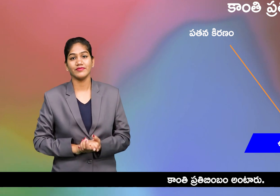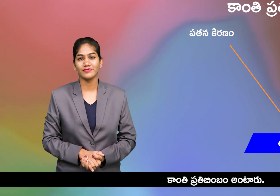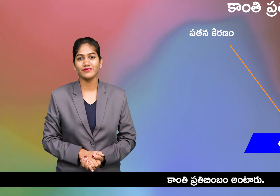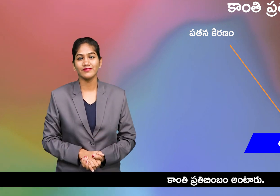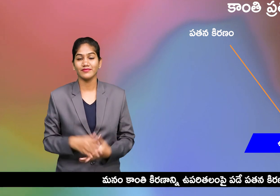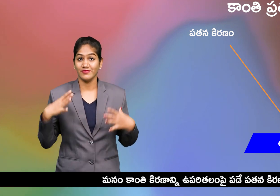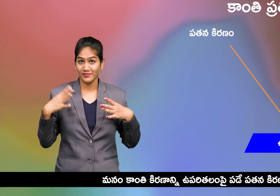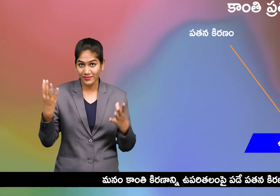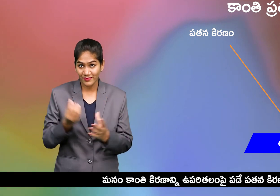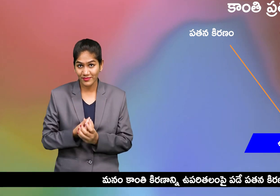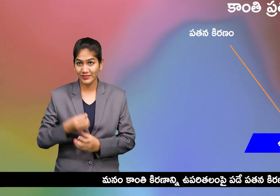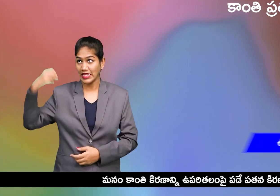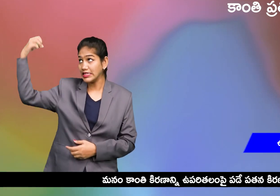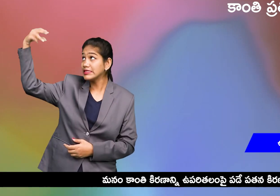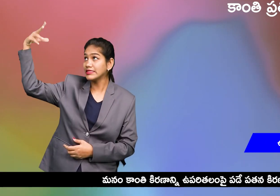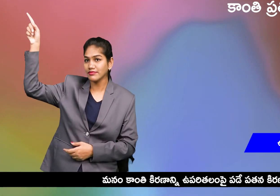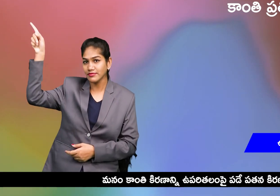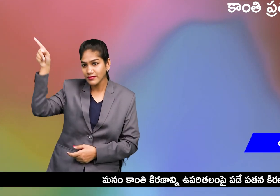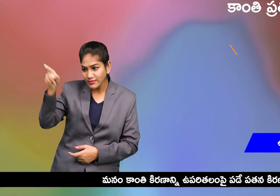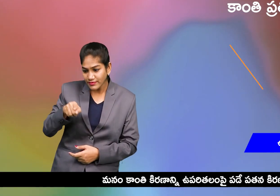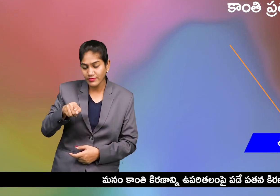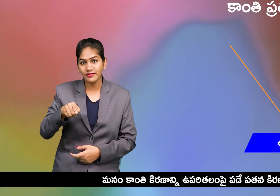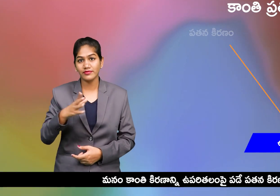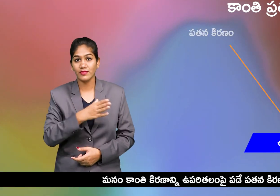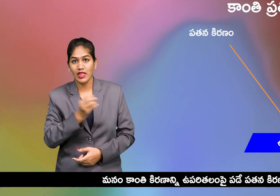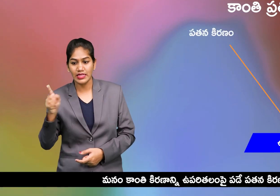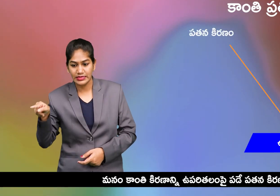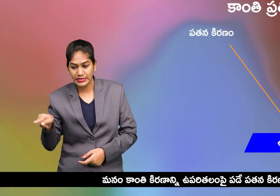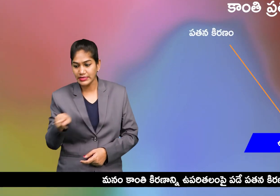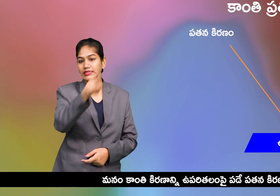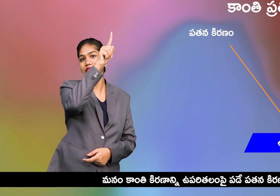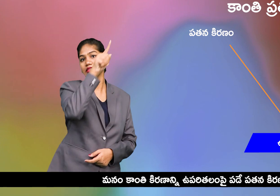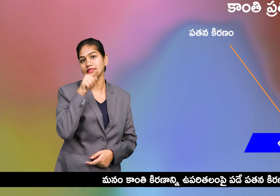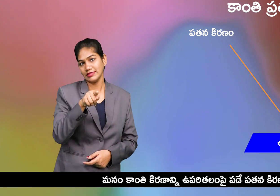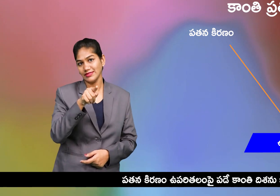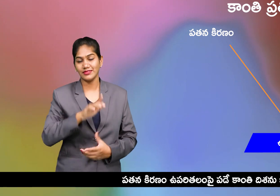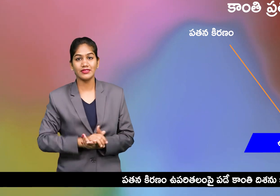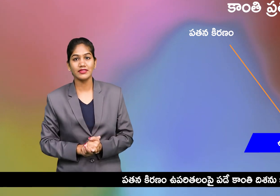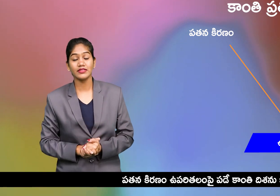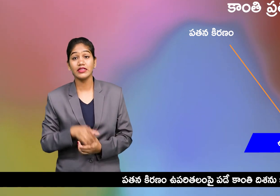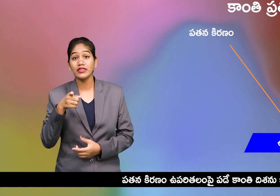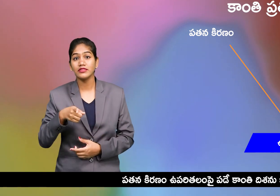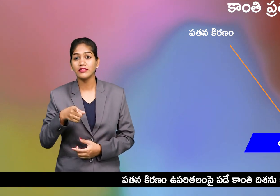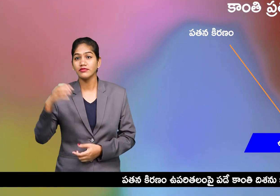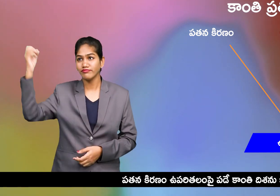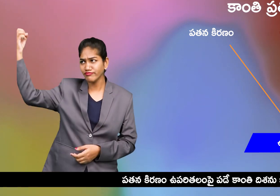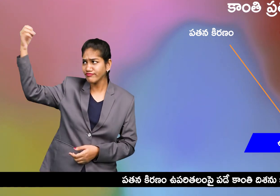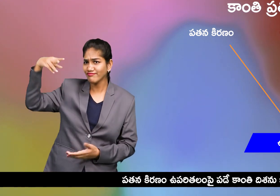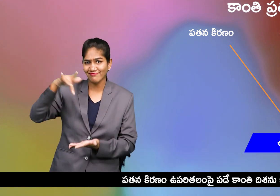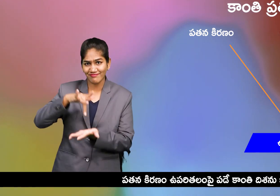మనం కాంతి కిరణాన్ని ఉపరితలంపై పడే పతన కిరణం అంటాము. పతన కిరణం ఉపరితలంపై పడే